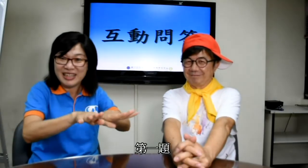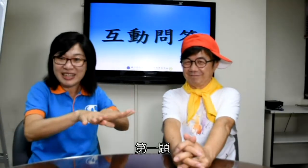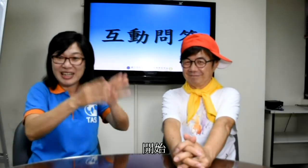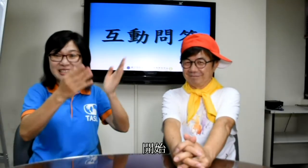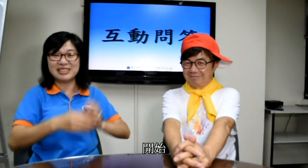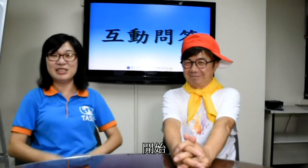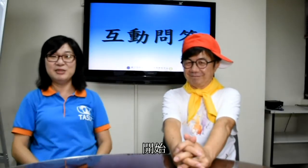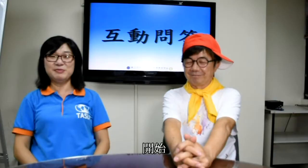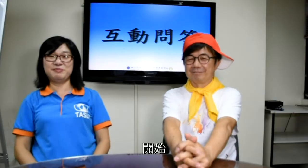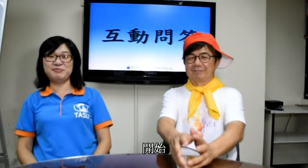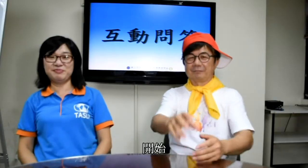开始。